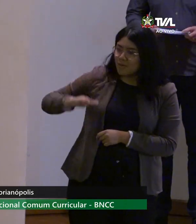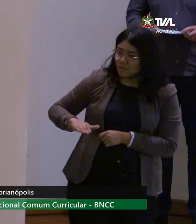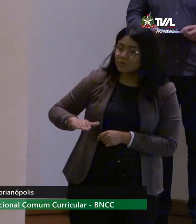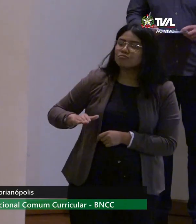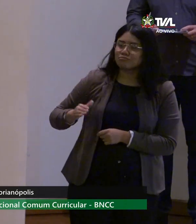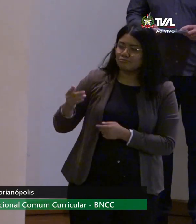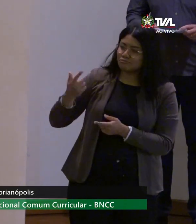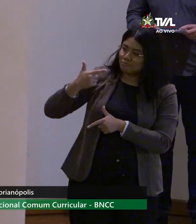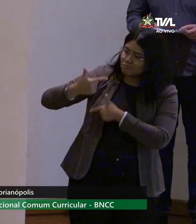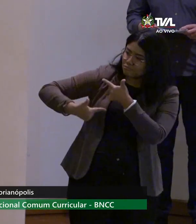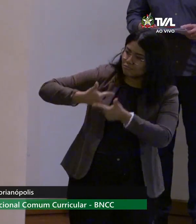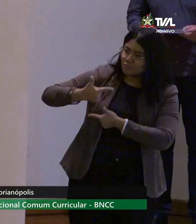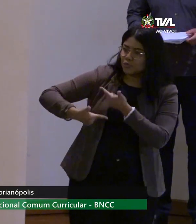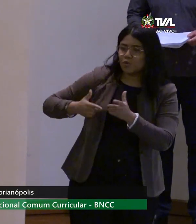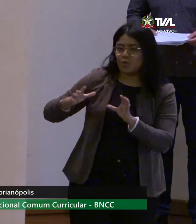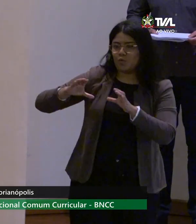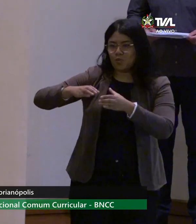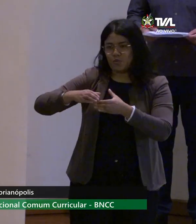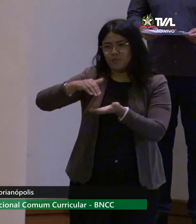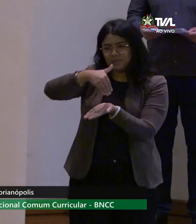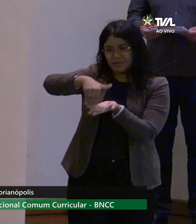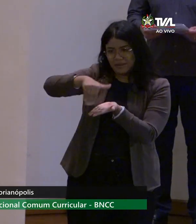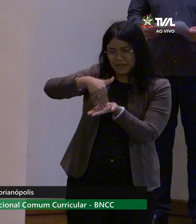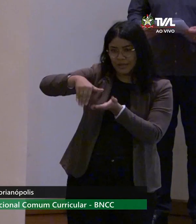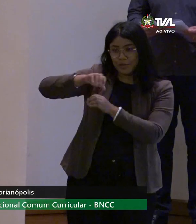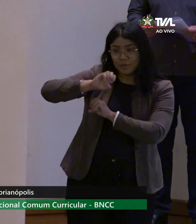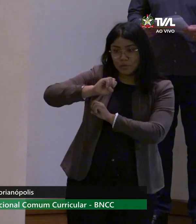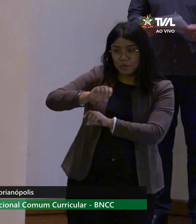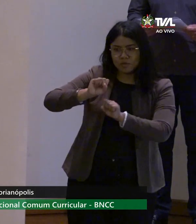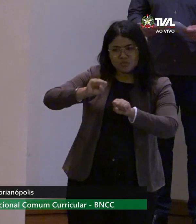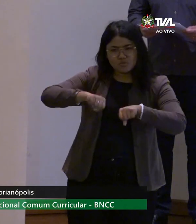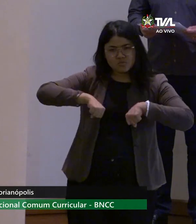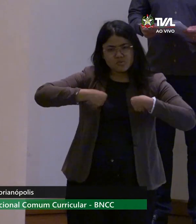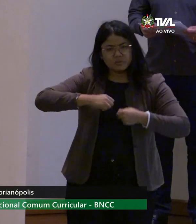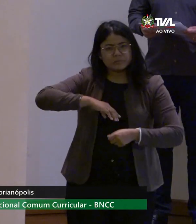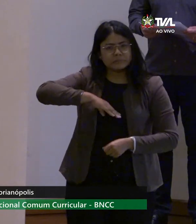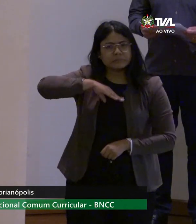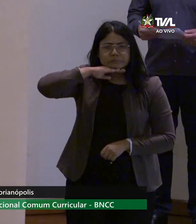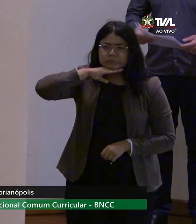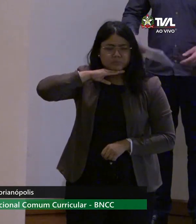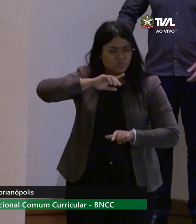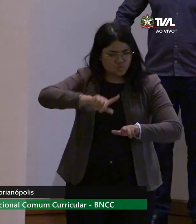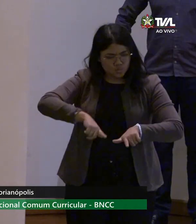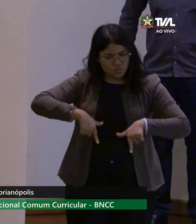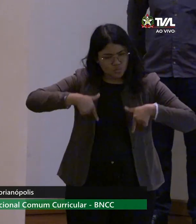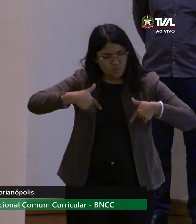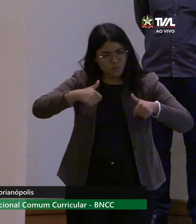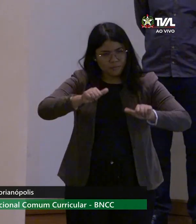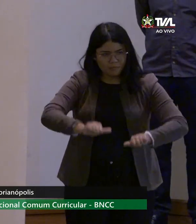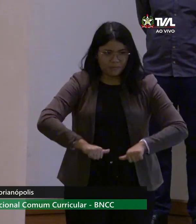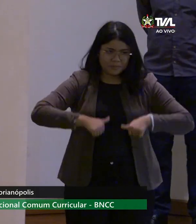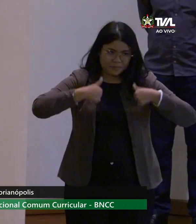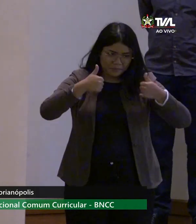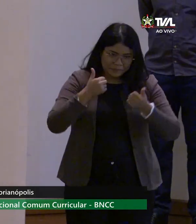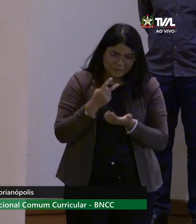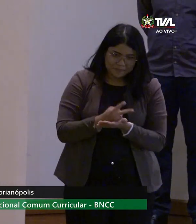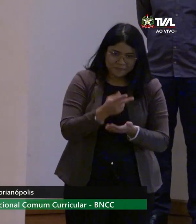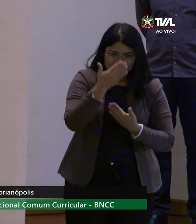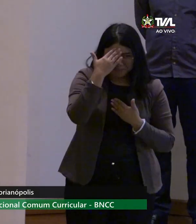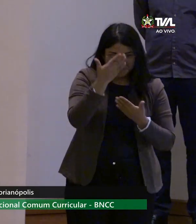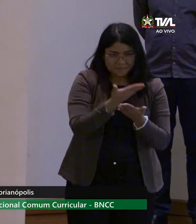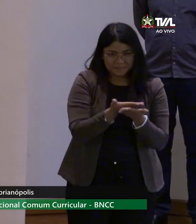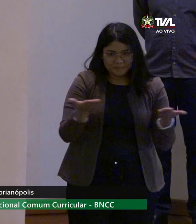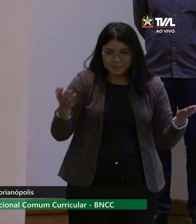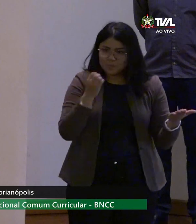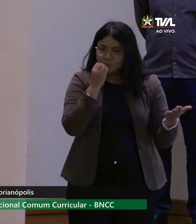junto com um grupo de direito e da secretaria é incansável para fazer com que a gente continue melhorando sempre obrigado pela